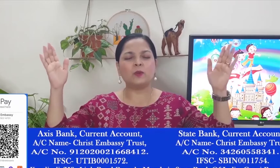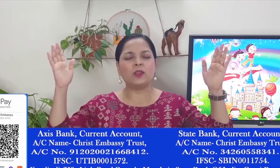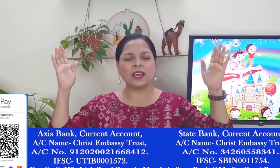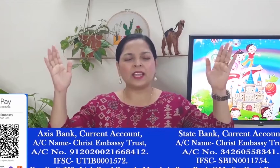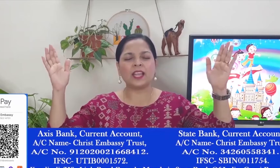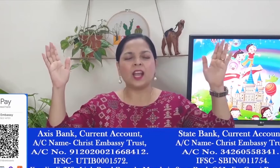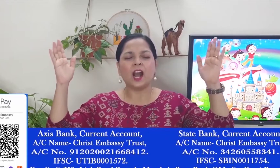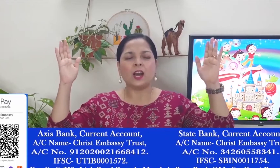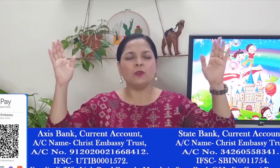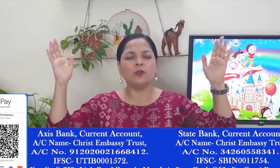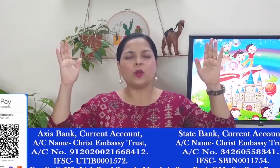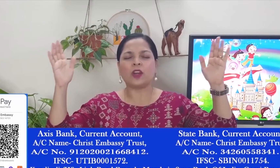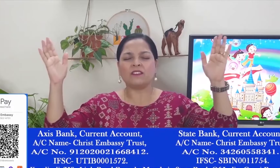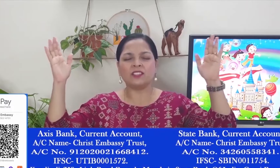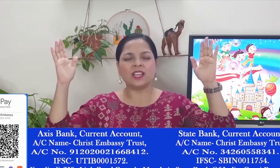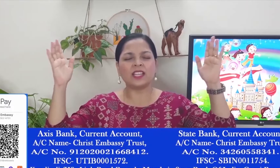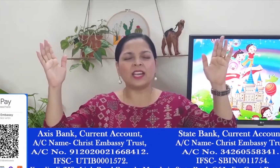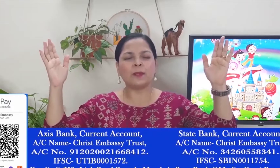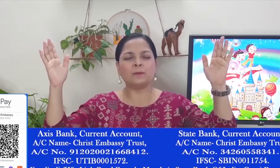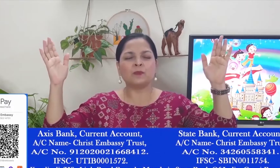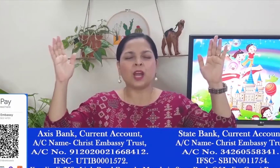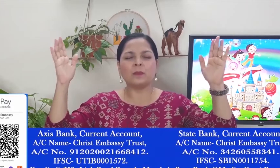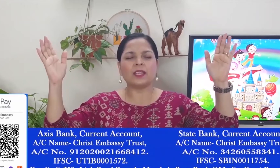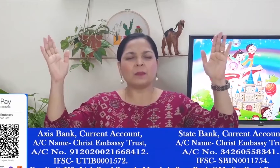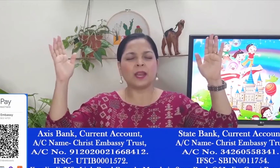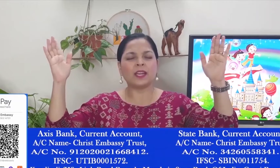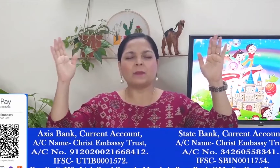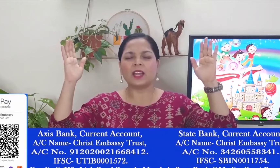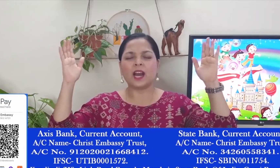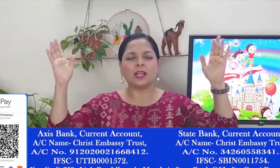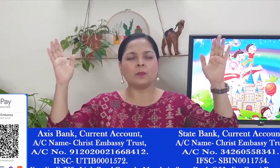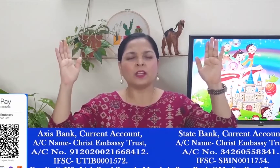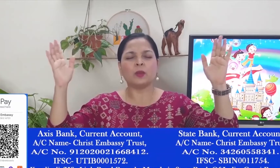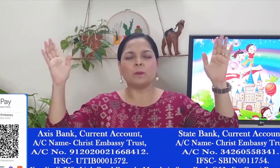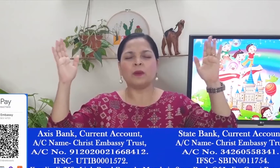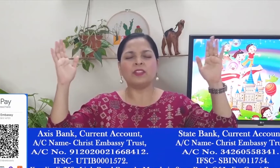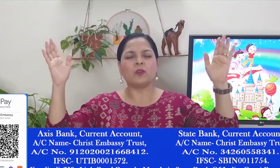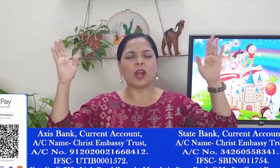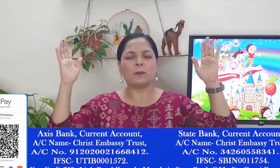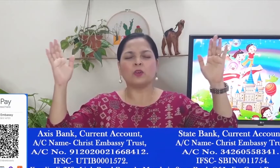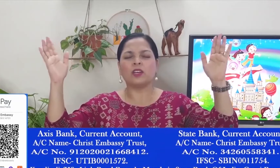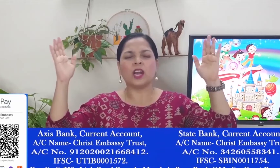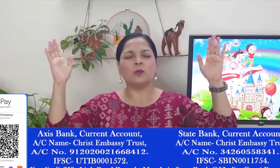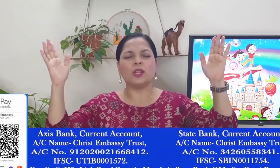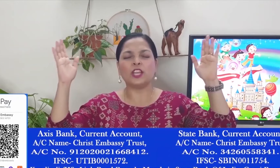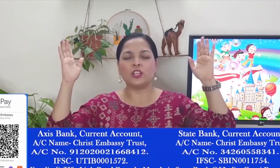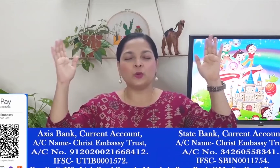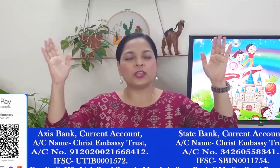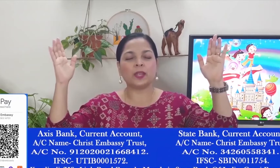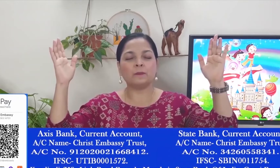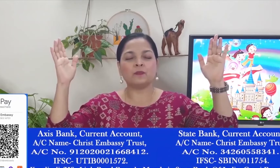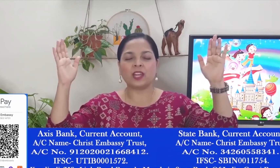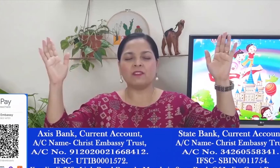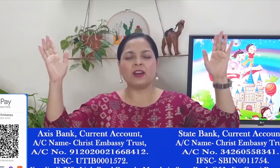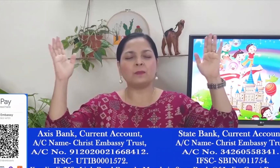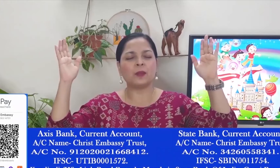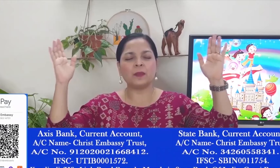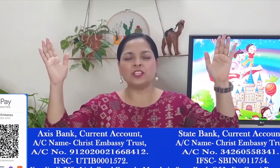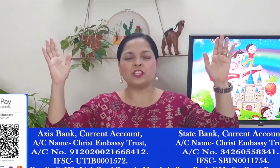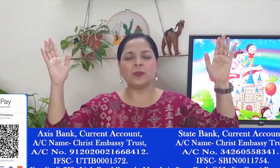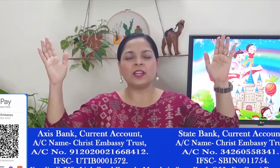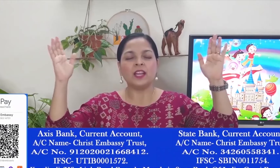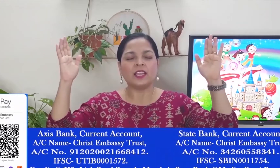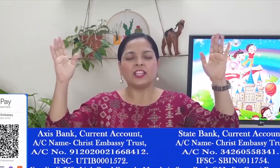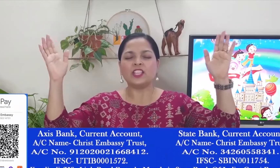तपाईँको यो सुन्दर समयको लागि। हामी आफ्नो भेटीहरू तपाईँमा ल्याउँदछौ पवित्र आत्माको सामर्थ्य। तपाईँ भेटी दिनको योग्यको परमेश्वर